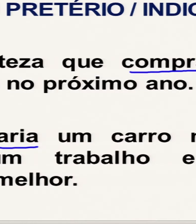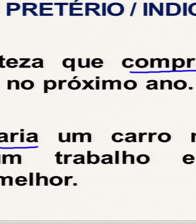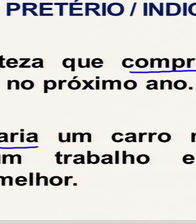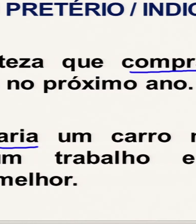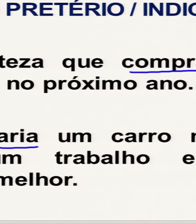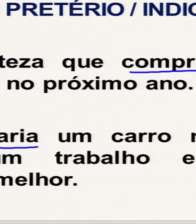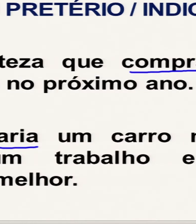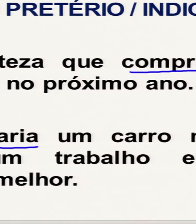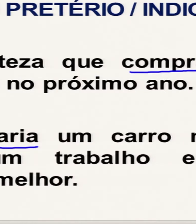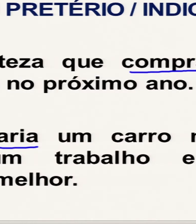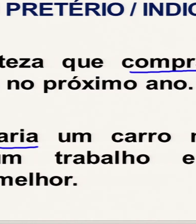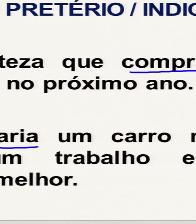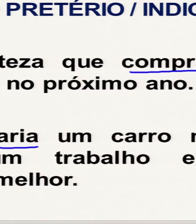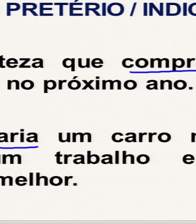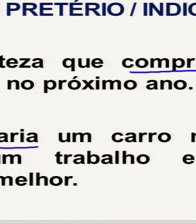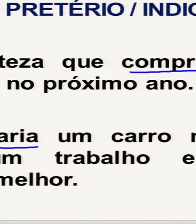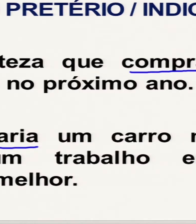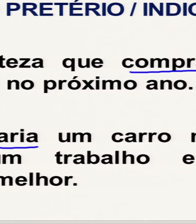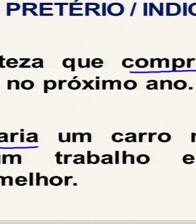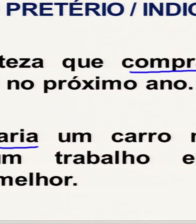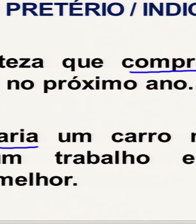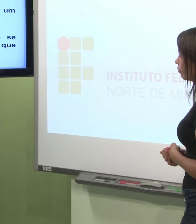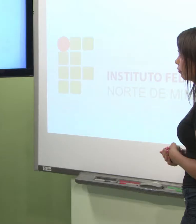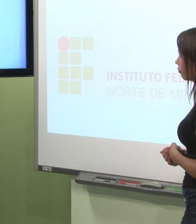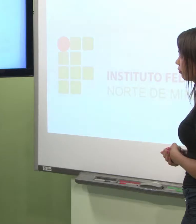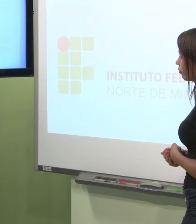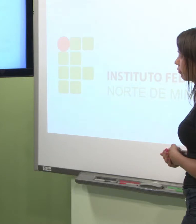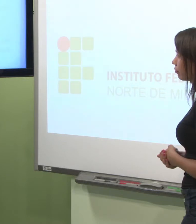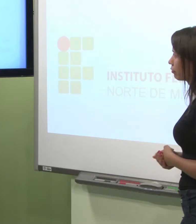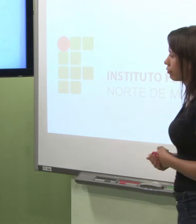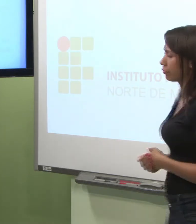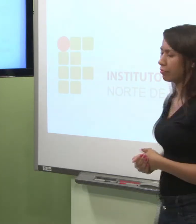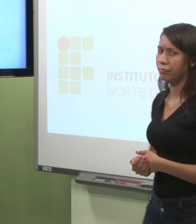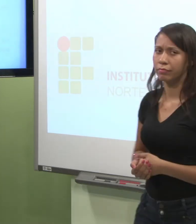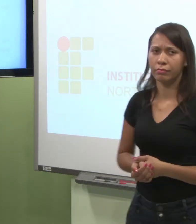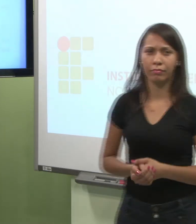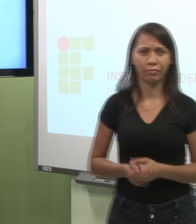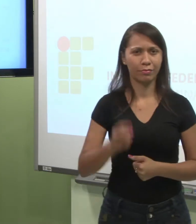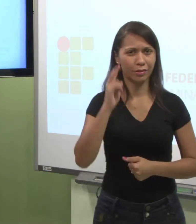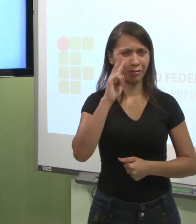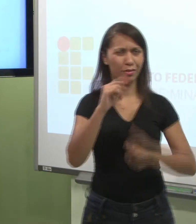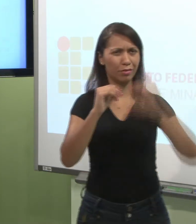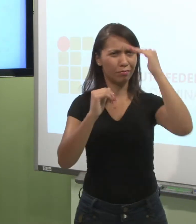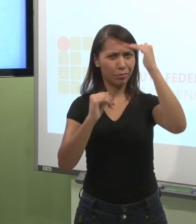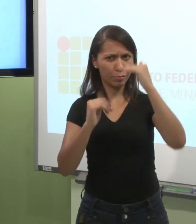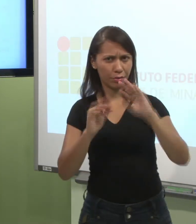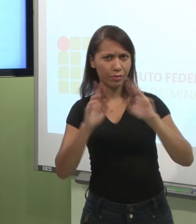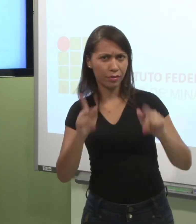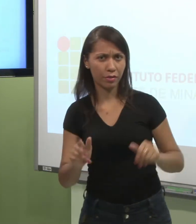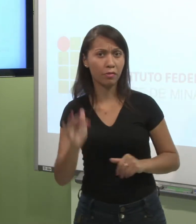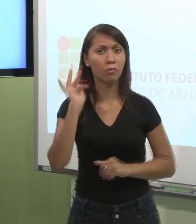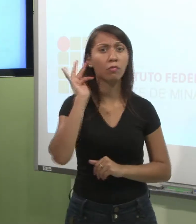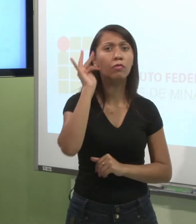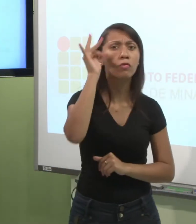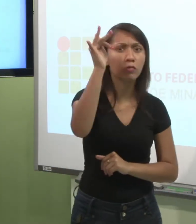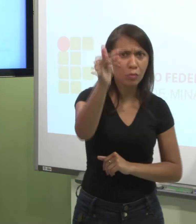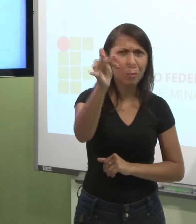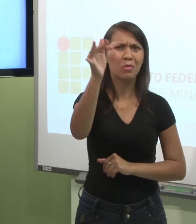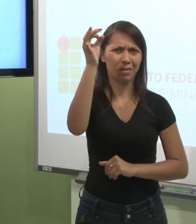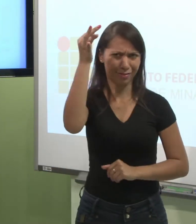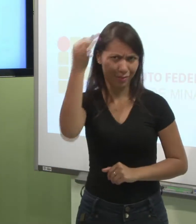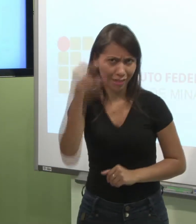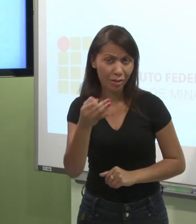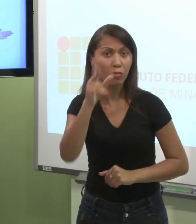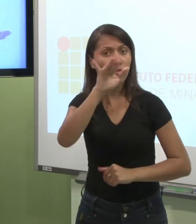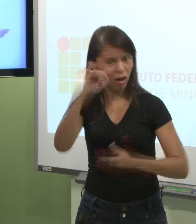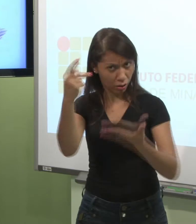uma hipótese em relação ao futuro. Viram a diferença? Um futuro dado como certo,